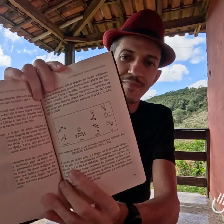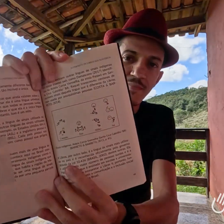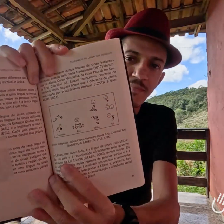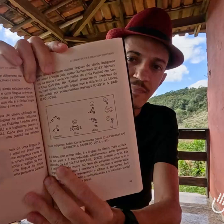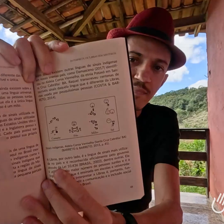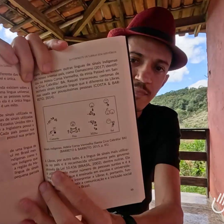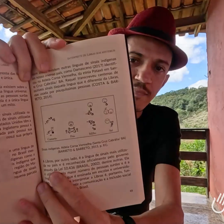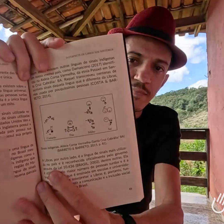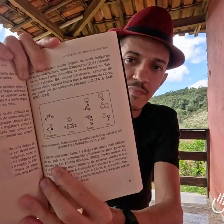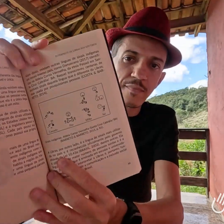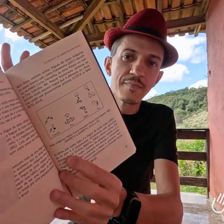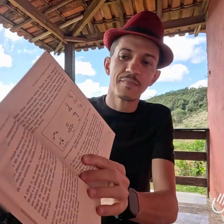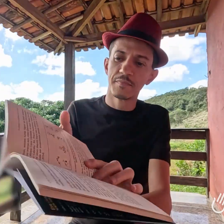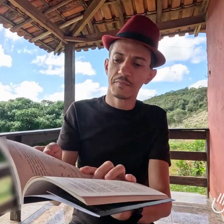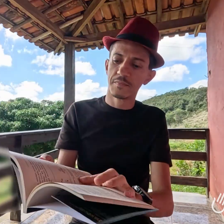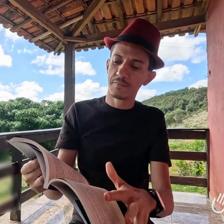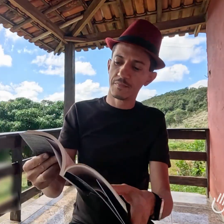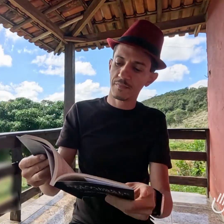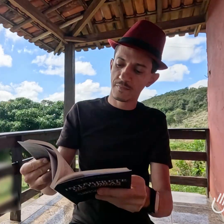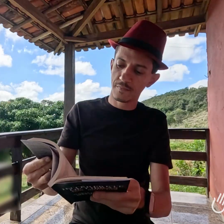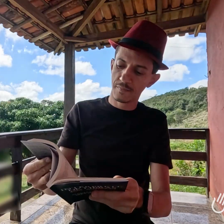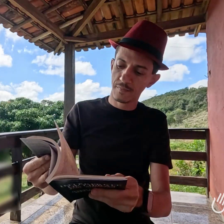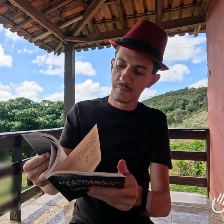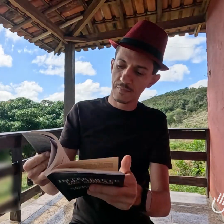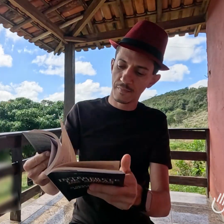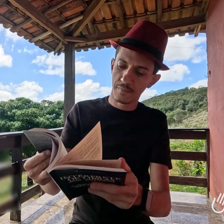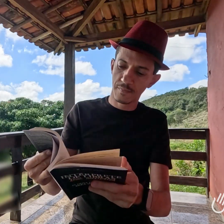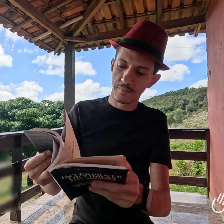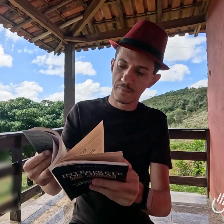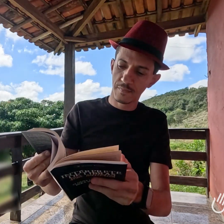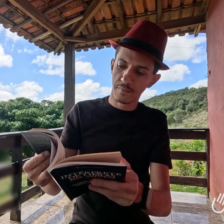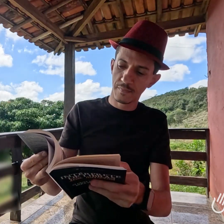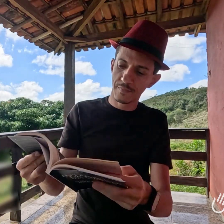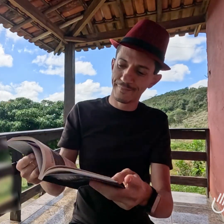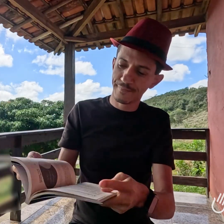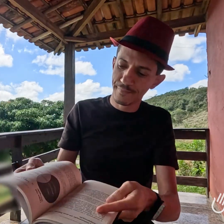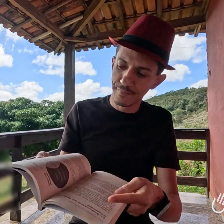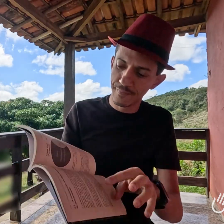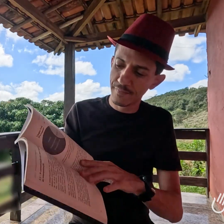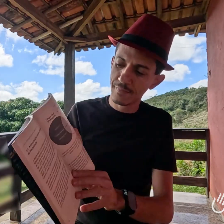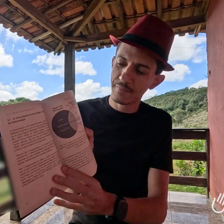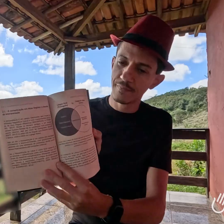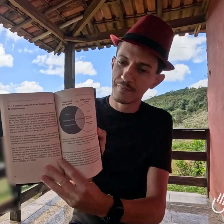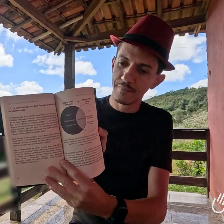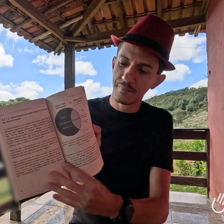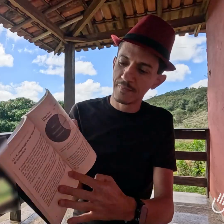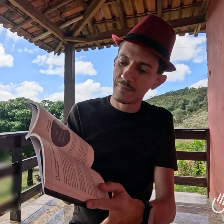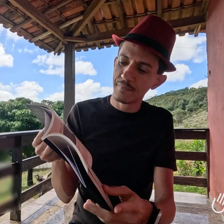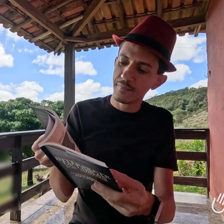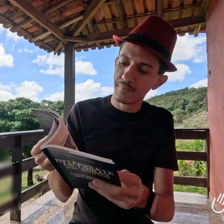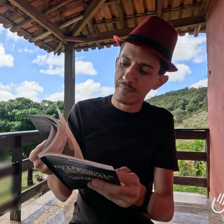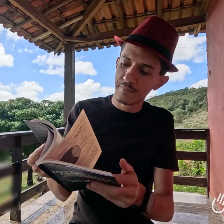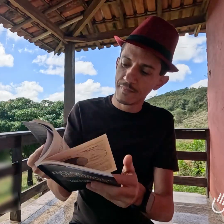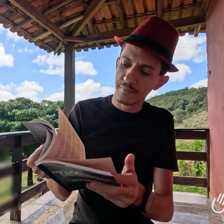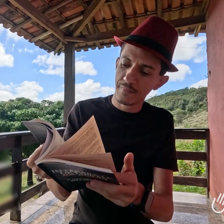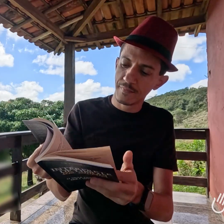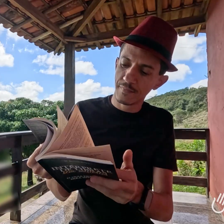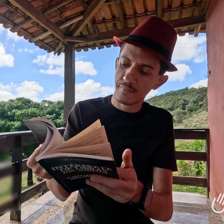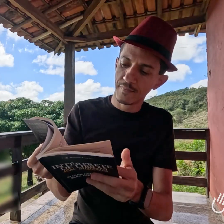percebe? Em muitos lugares diferentes, para explicar conceitos diferentes, e à medida em que você vai se aprofundando. O livro tem muitos